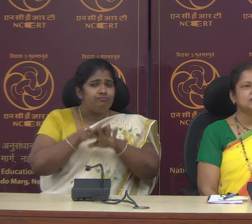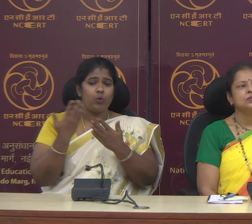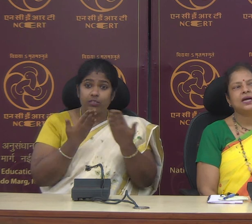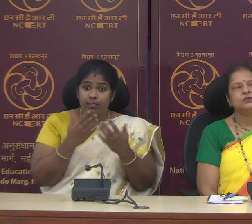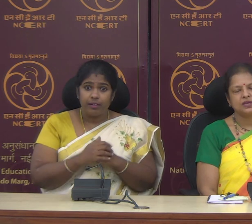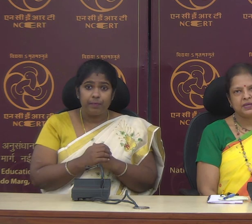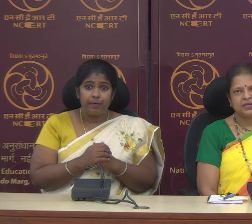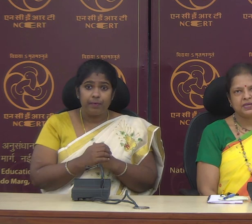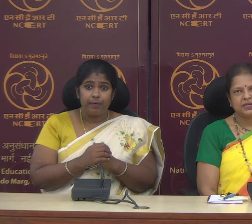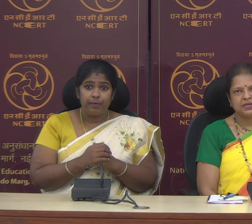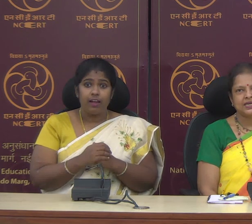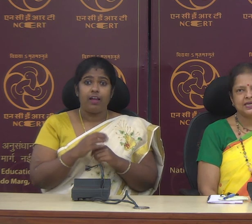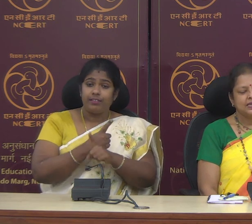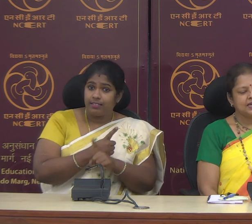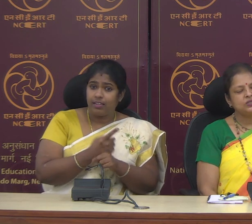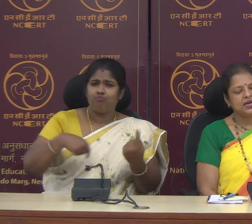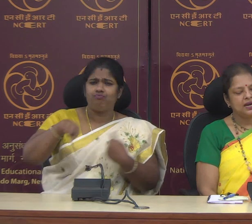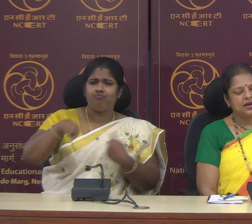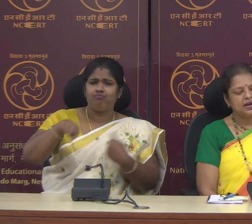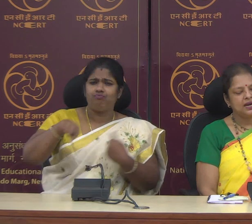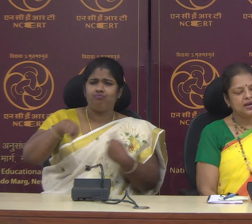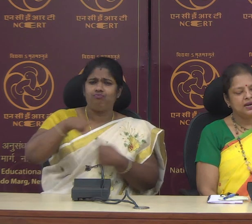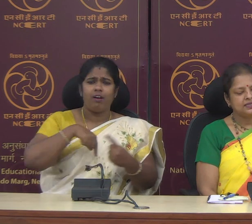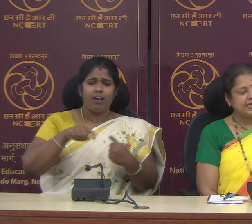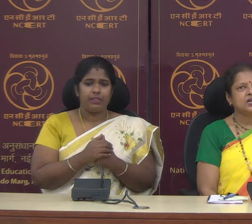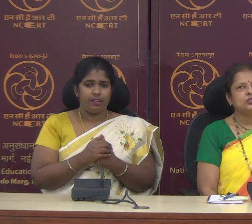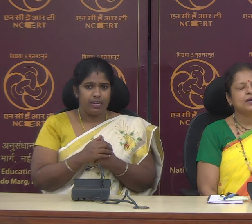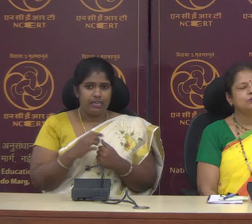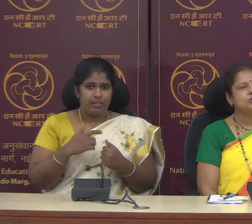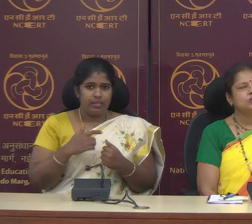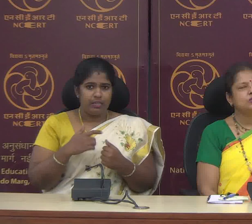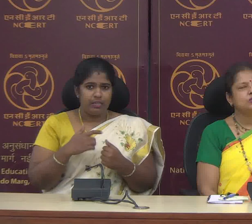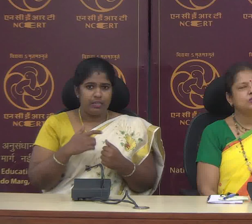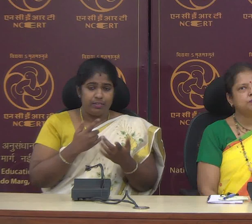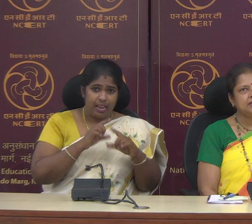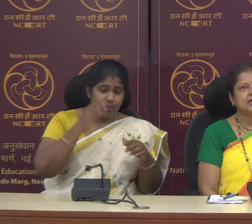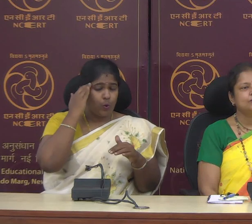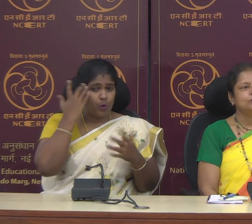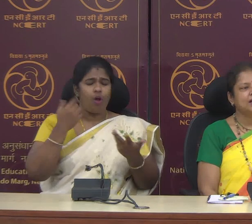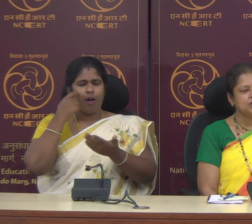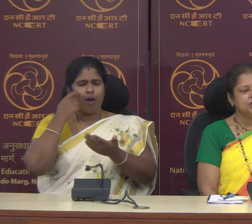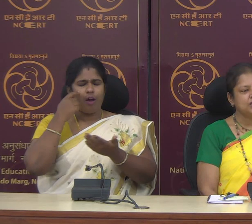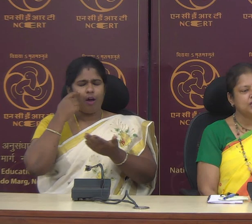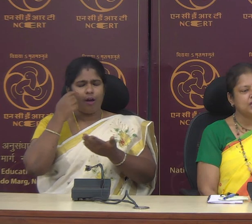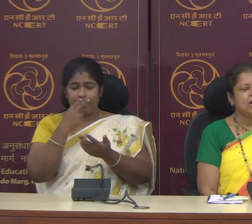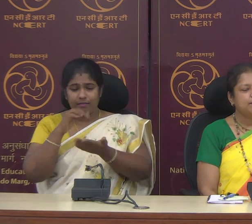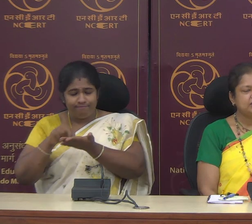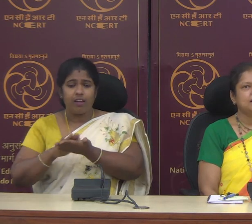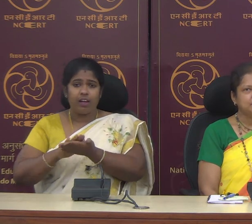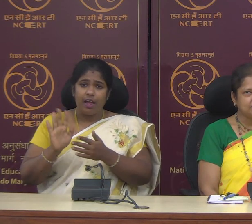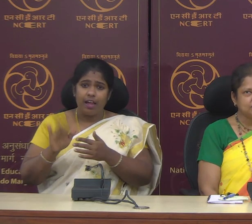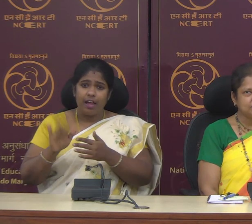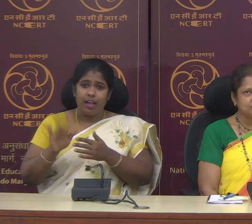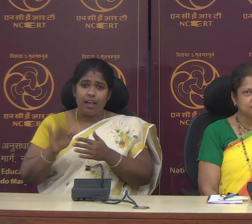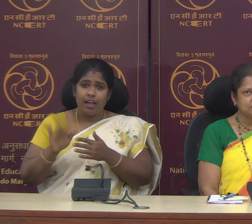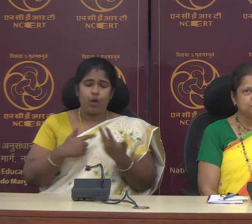शिक्षक राहुल क्या मुझसे अपेक्षाएं हैं कि क्या मुझे साइन लैंग्वेज आती हो, क्या मुझे ब्रेल भी आती हो, क्या मुझे पिक्चर